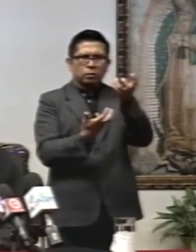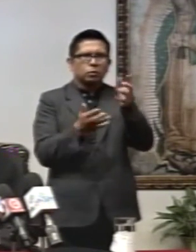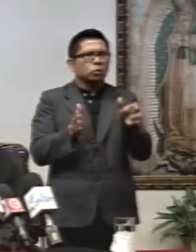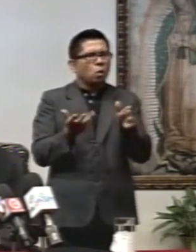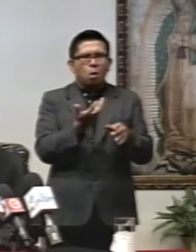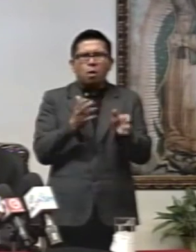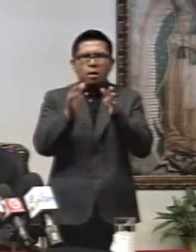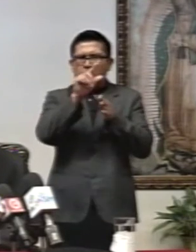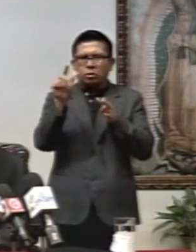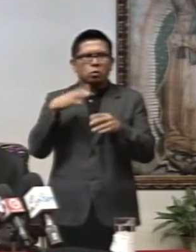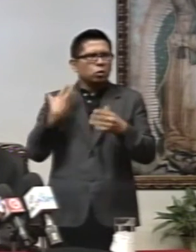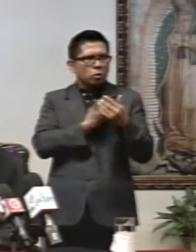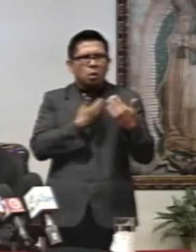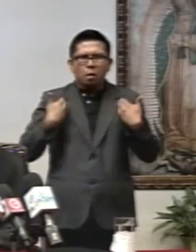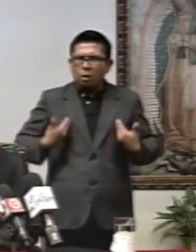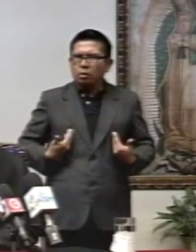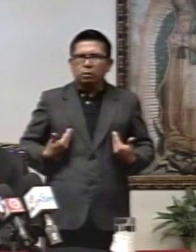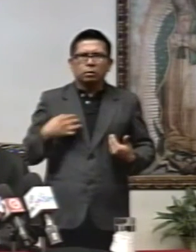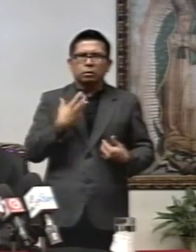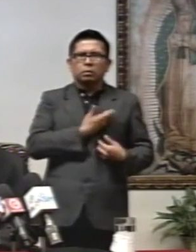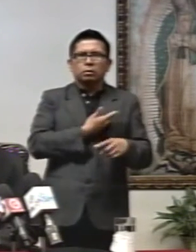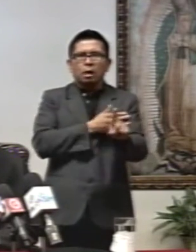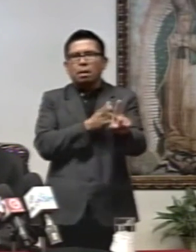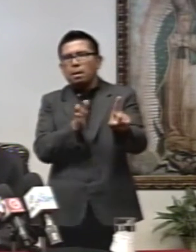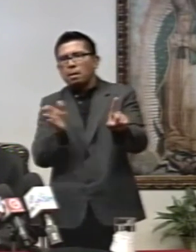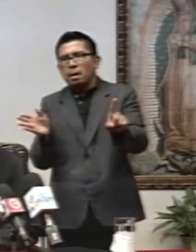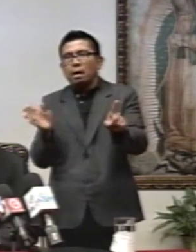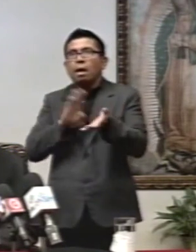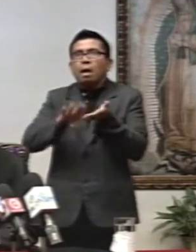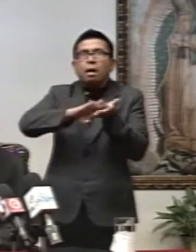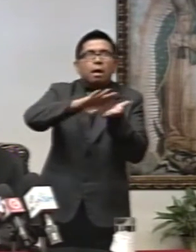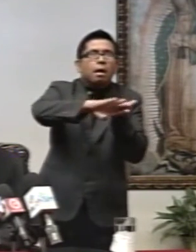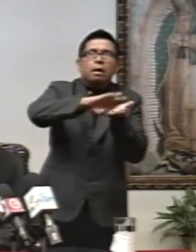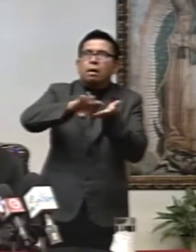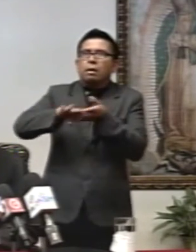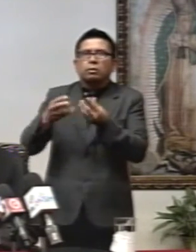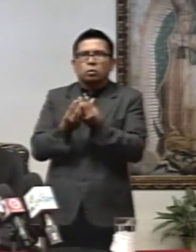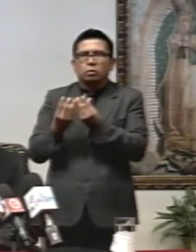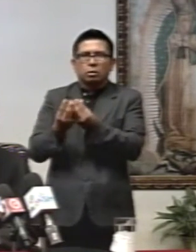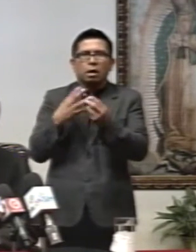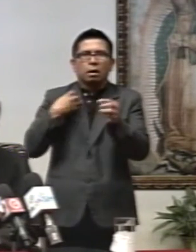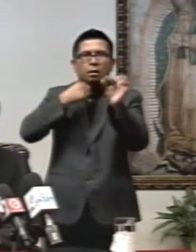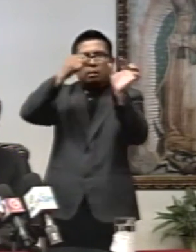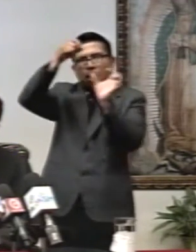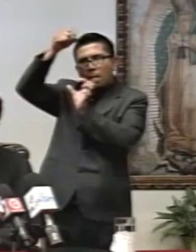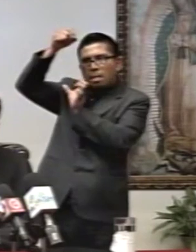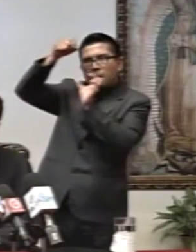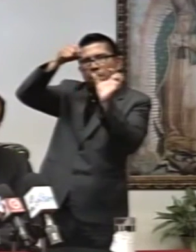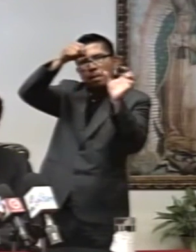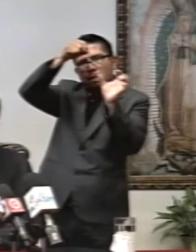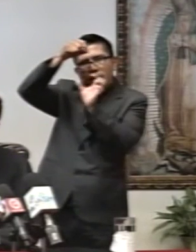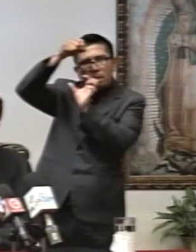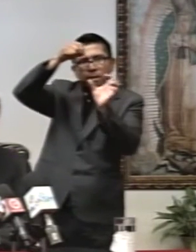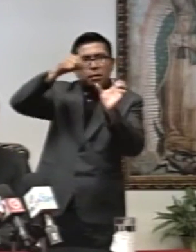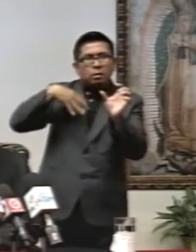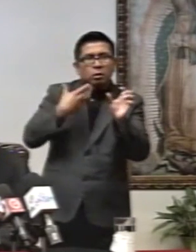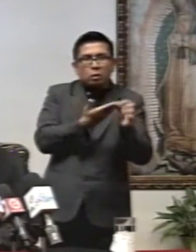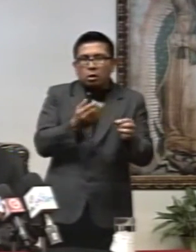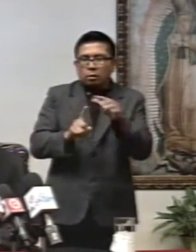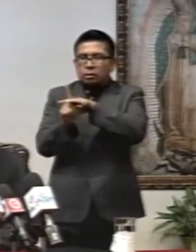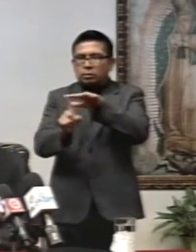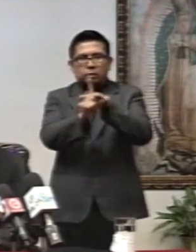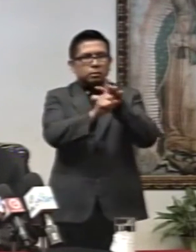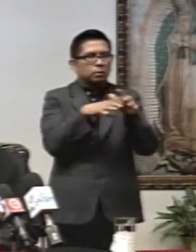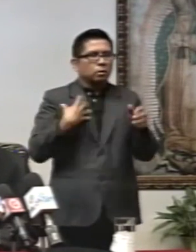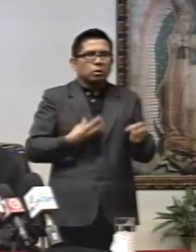en nosotros también, que no caigamos en la sociedad de consumo, que nos impulsa a gastar y gastar